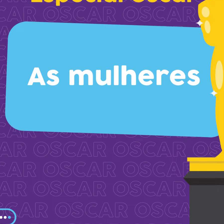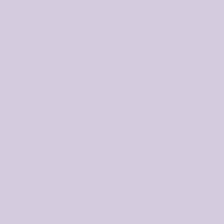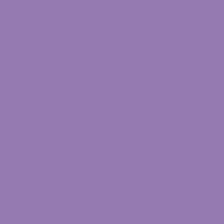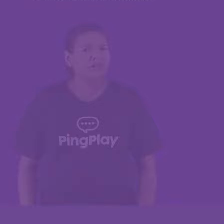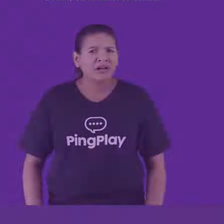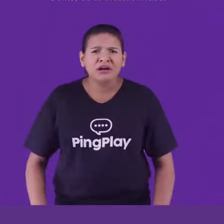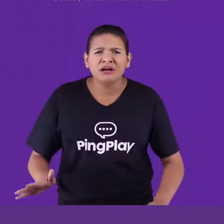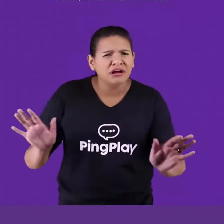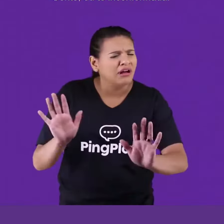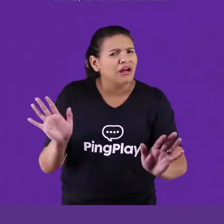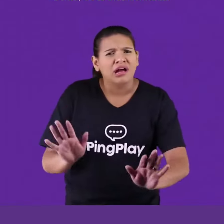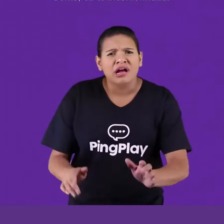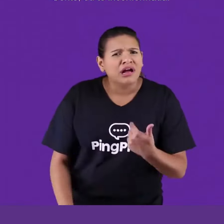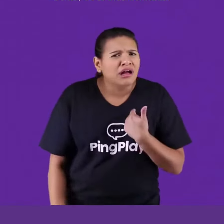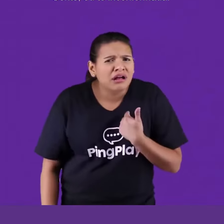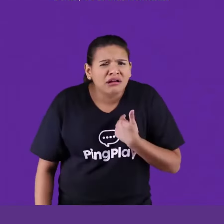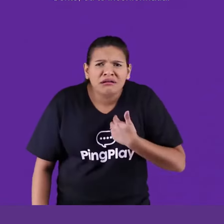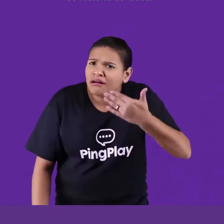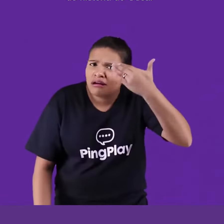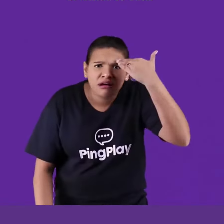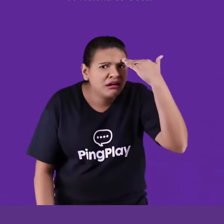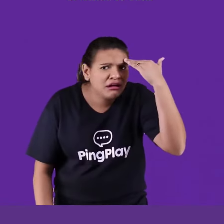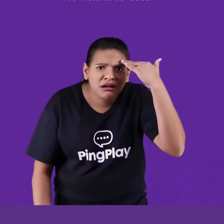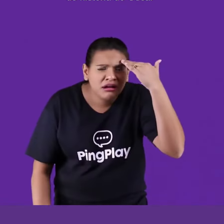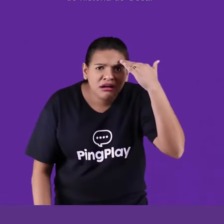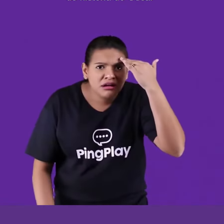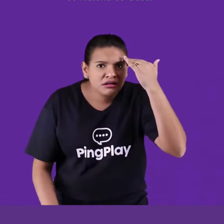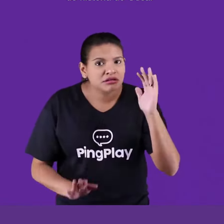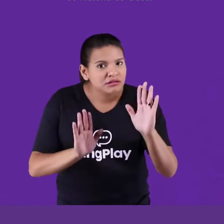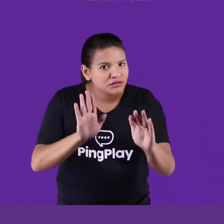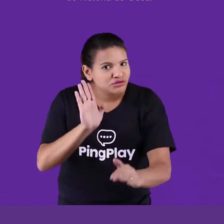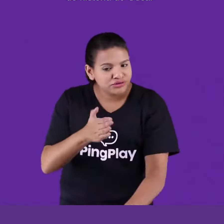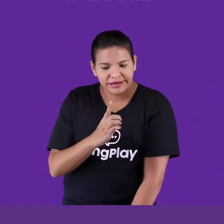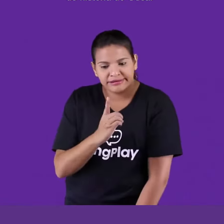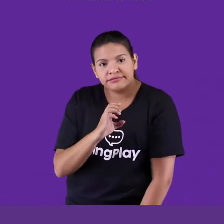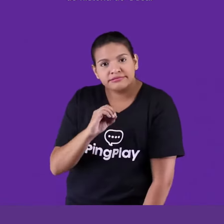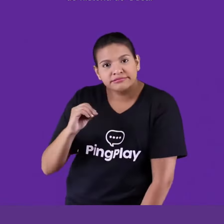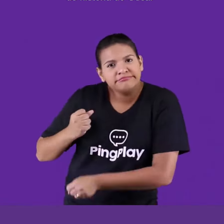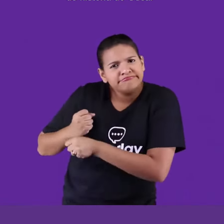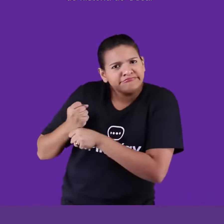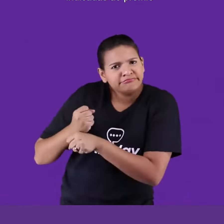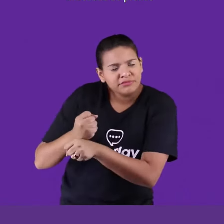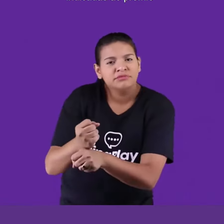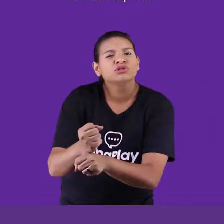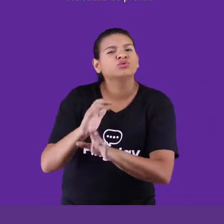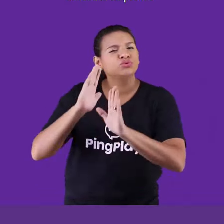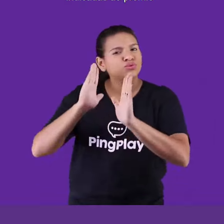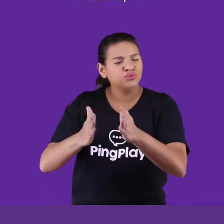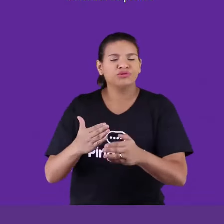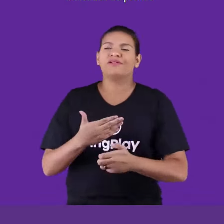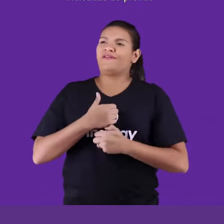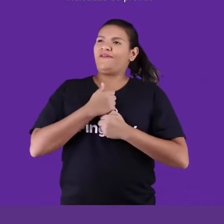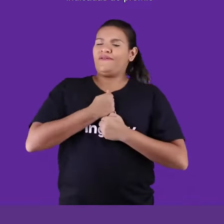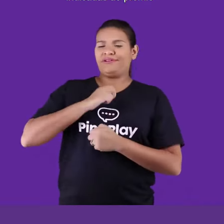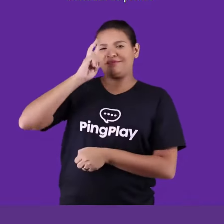Oi gente eu tô inconformada são quase cem anos de história do Oscar e apenas Sete Mulheres